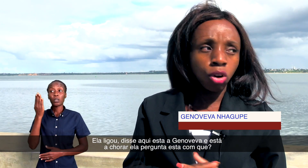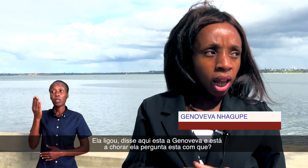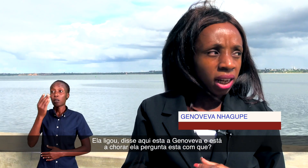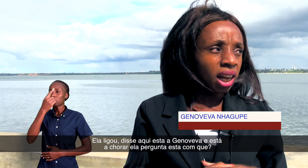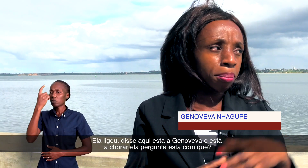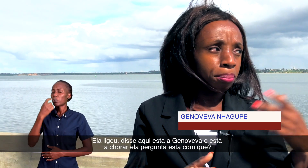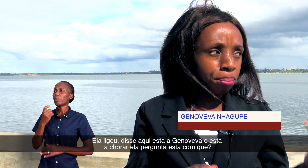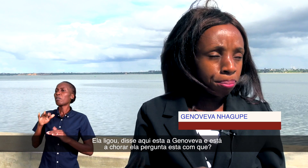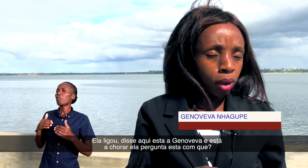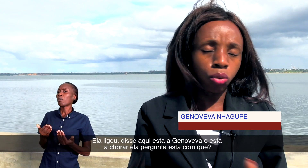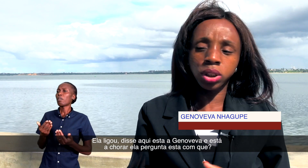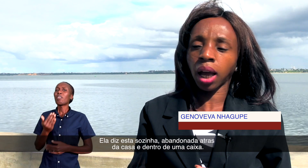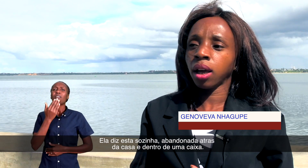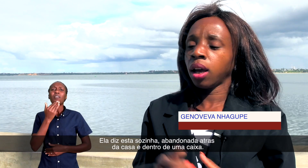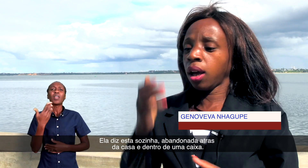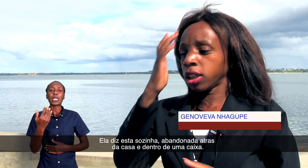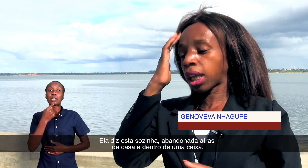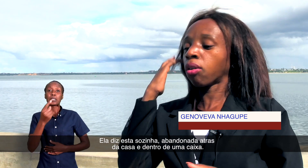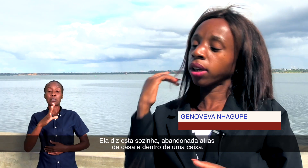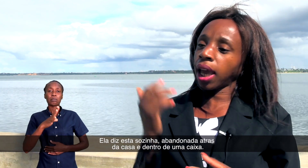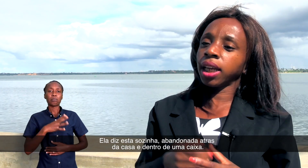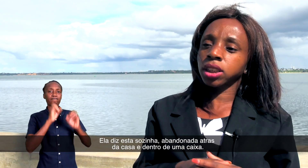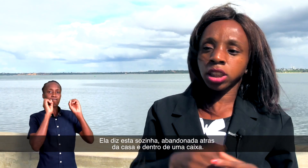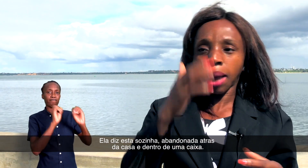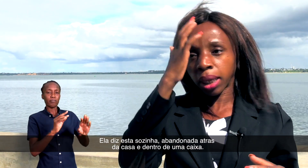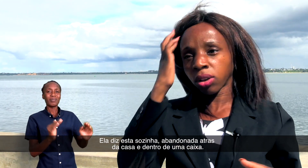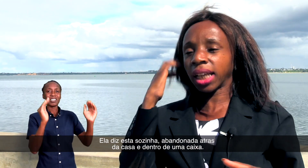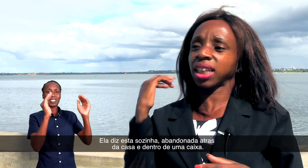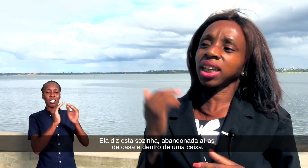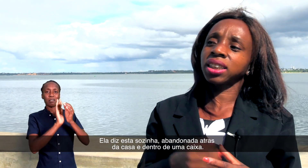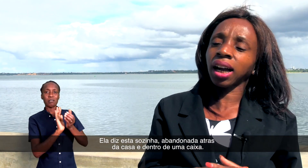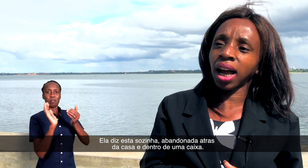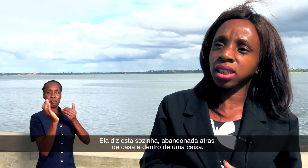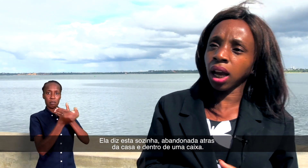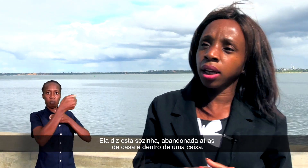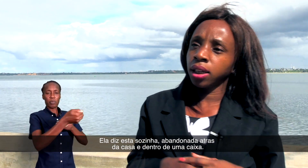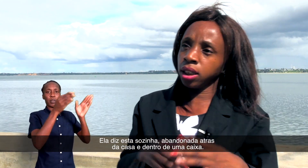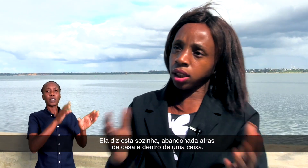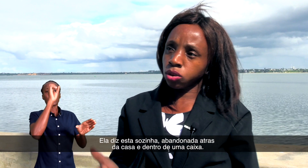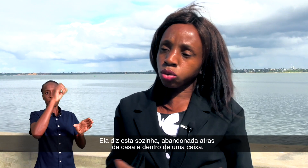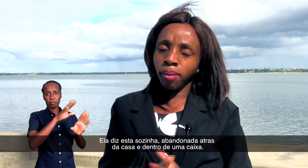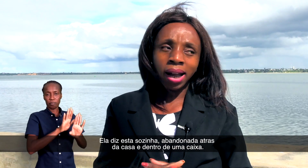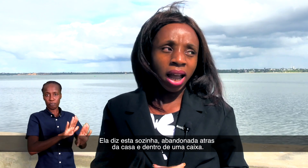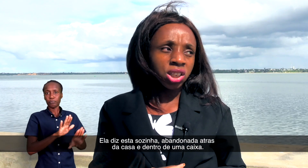chorar. Ela pergunta, está com quem? Ela disse que está abandonada atrás da casa e dentro de uma caixa.